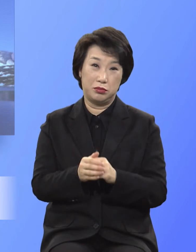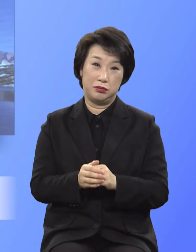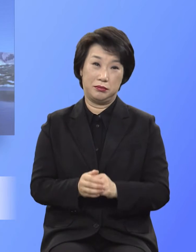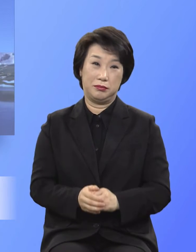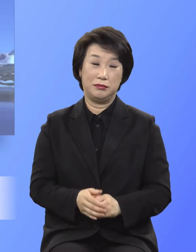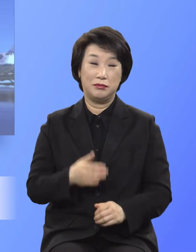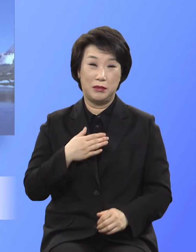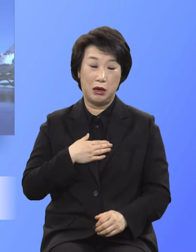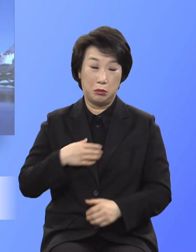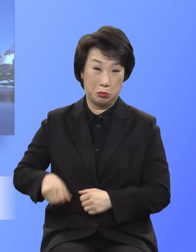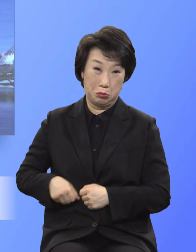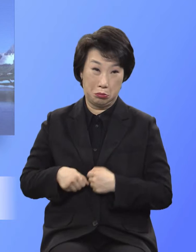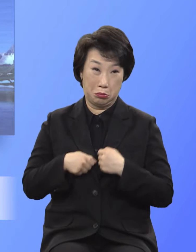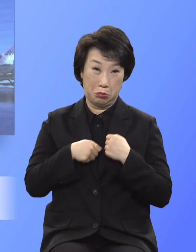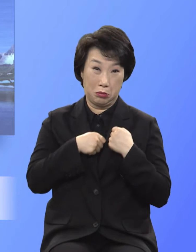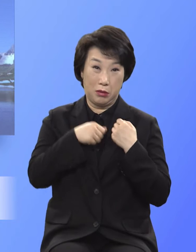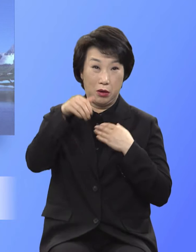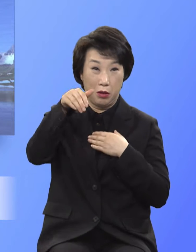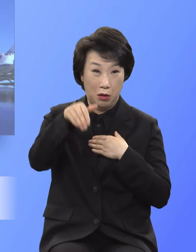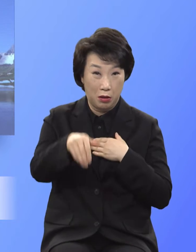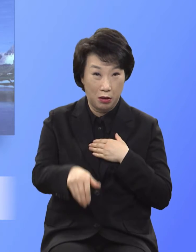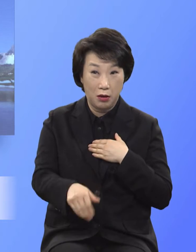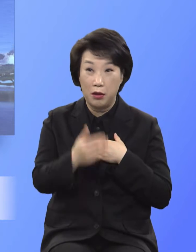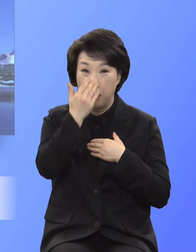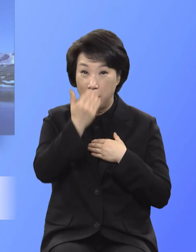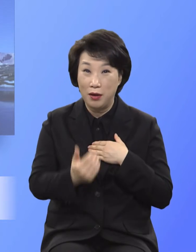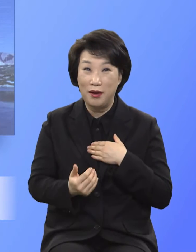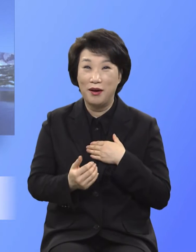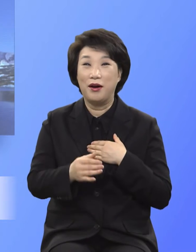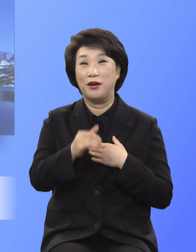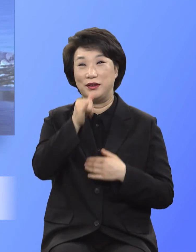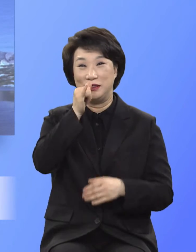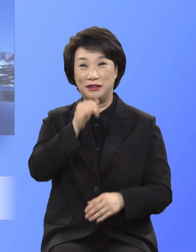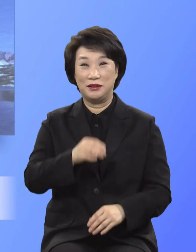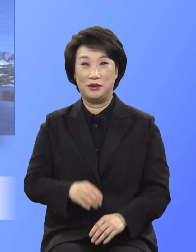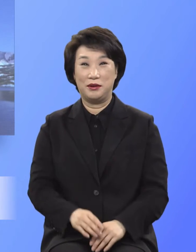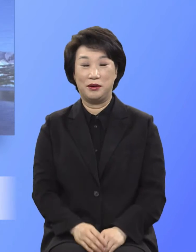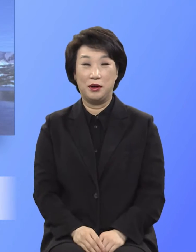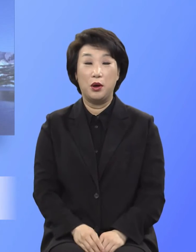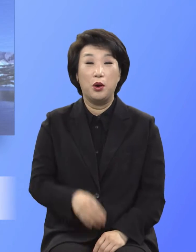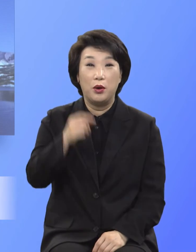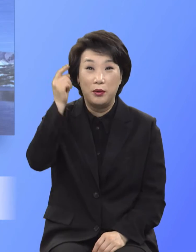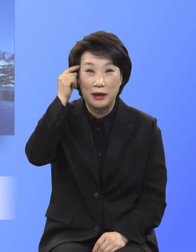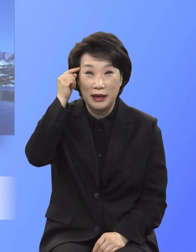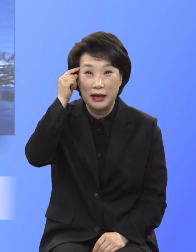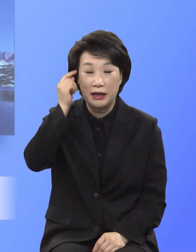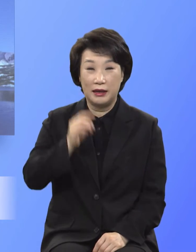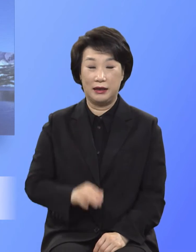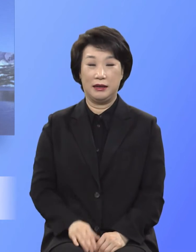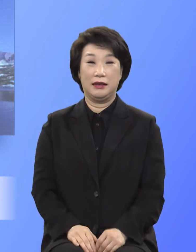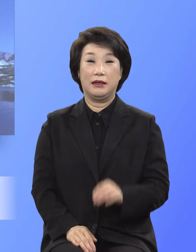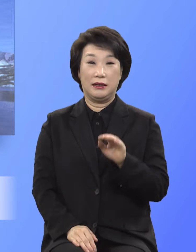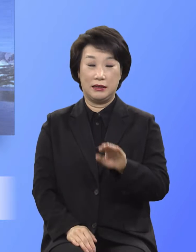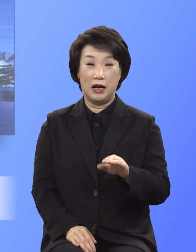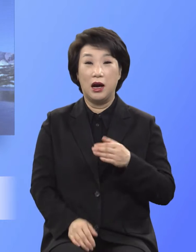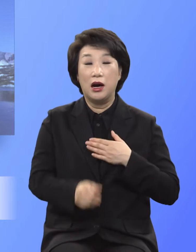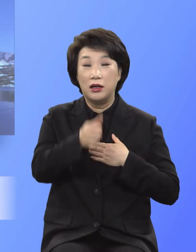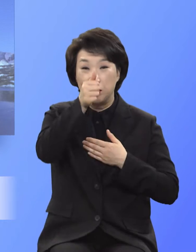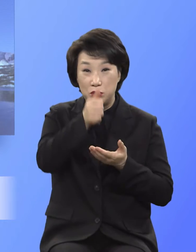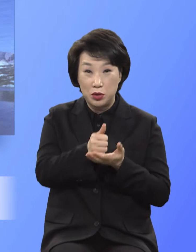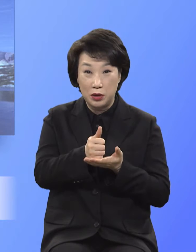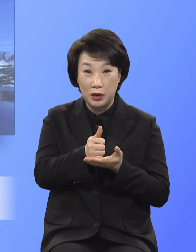많이 게을러지고 실증나는 걸 보게 됩니다. 왜 그러냐? 바로